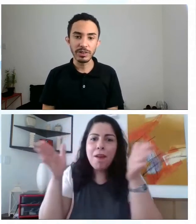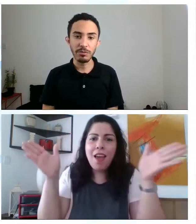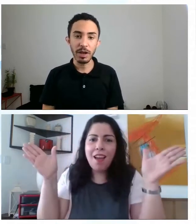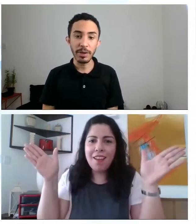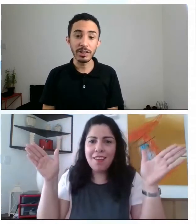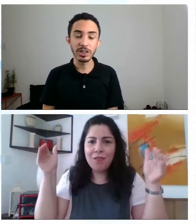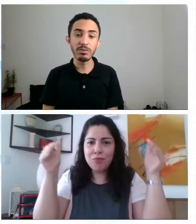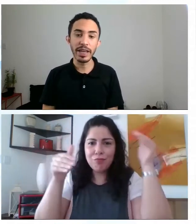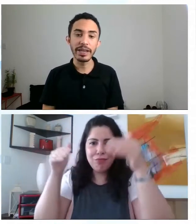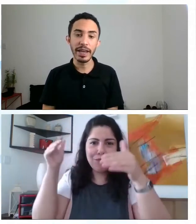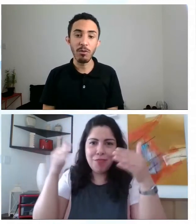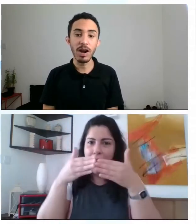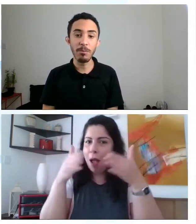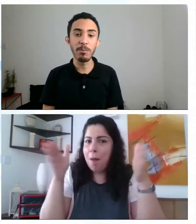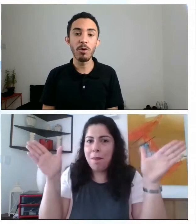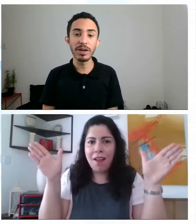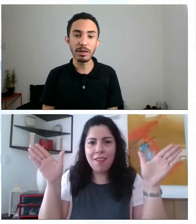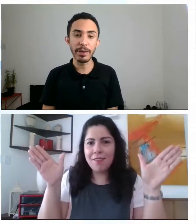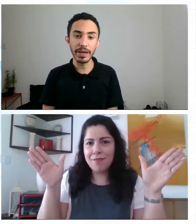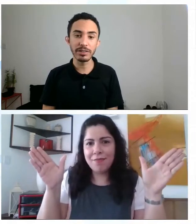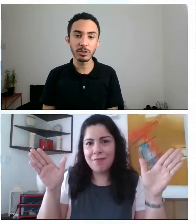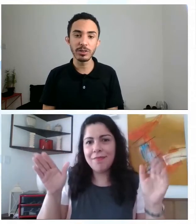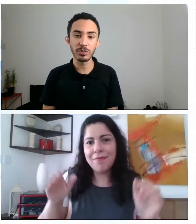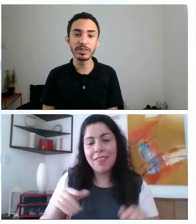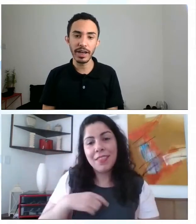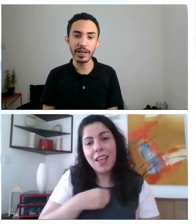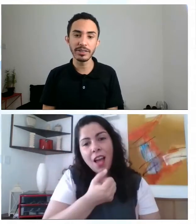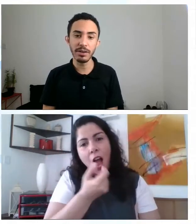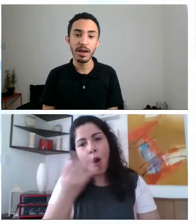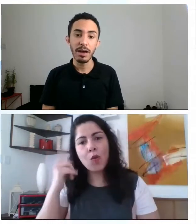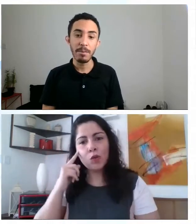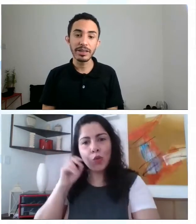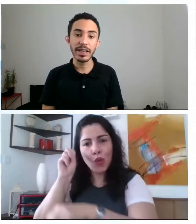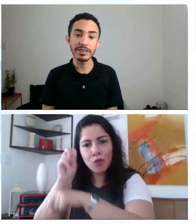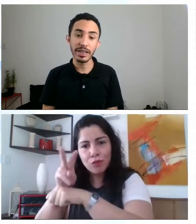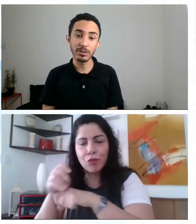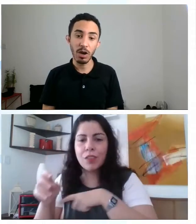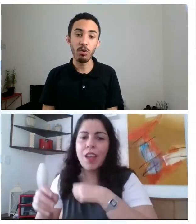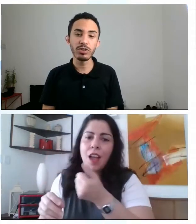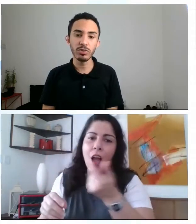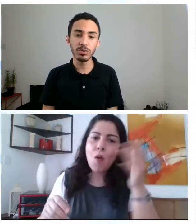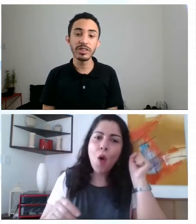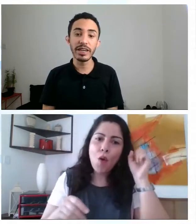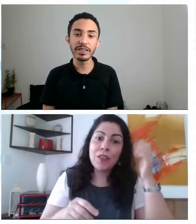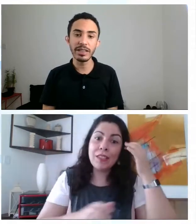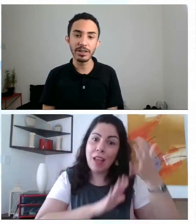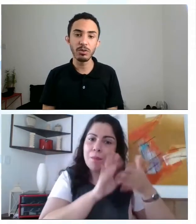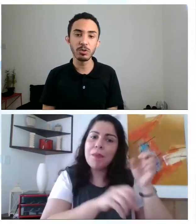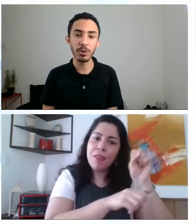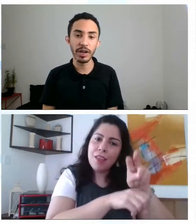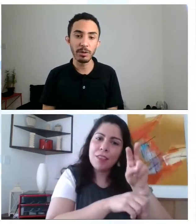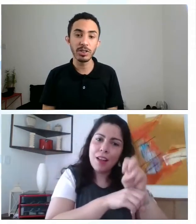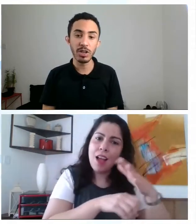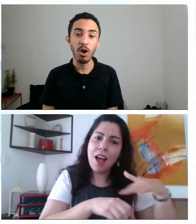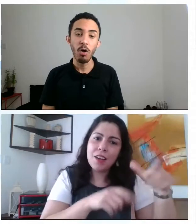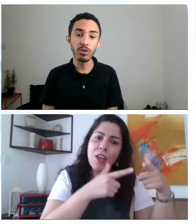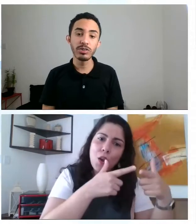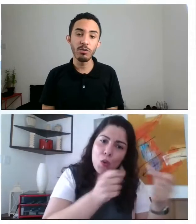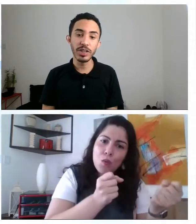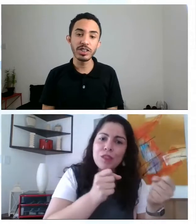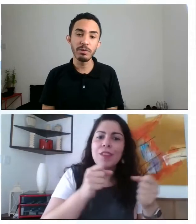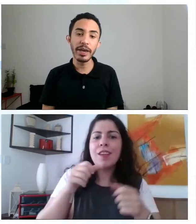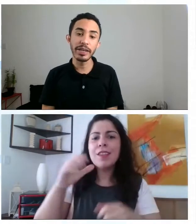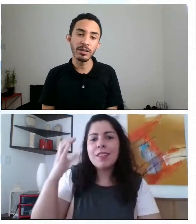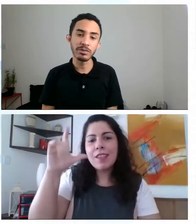doutorado, especificamente, não tem, né? É um campo um pouco mais aberto que as pessoas ingressam para ter acesso. Alguns estudos já ingressaram em alguns programas,